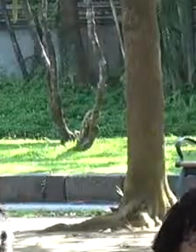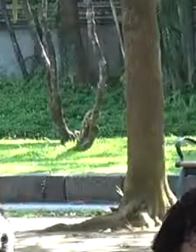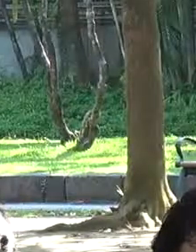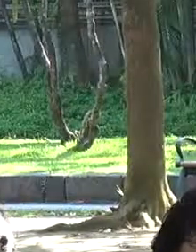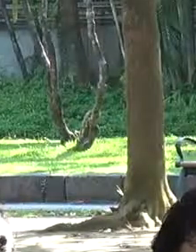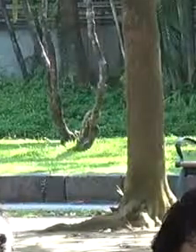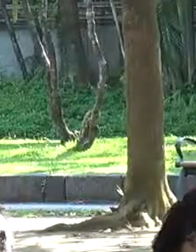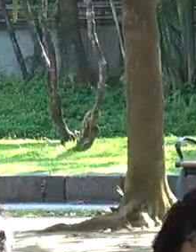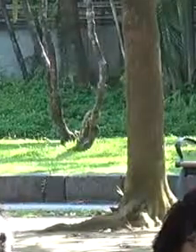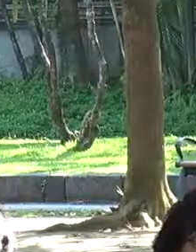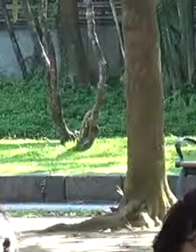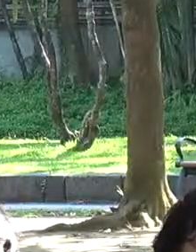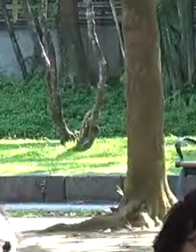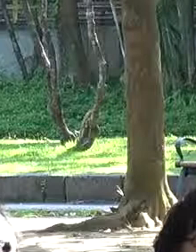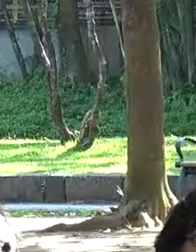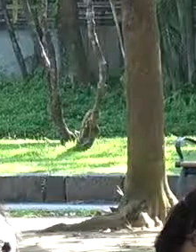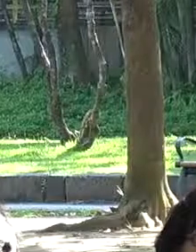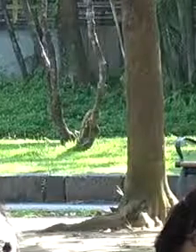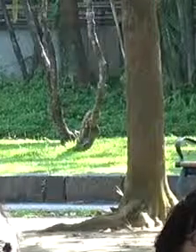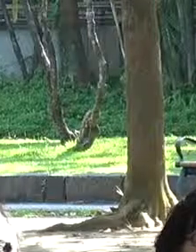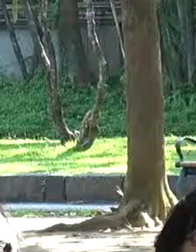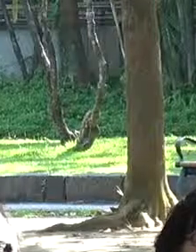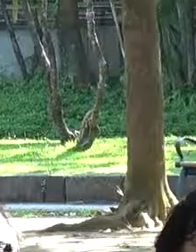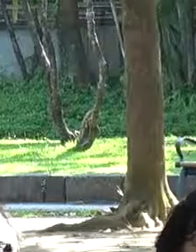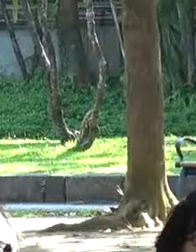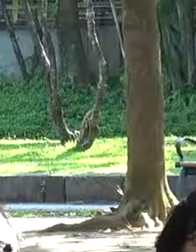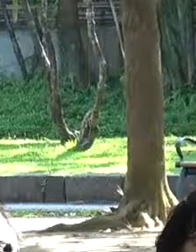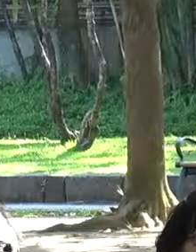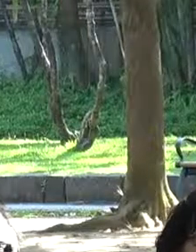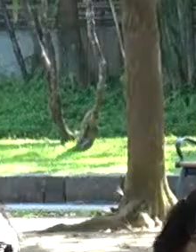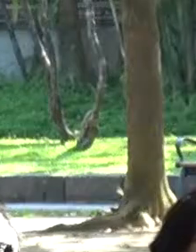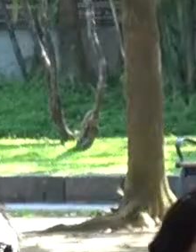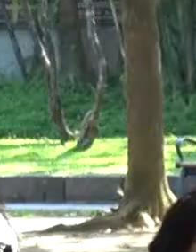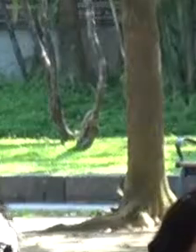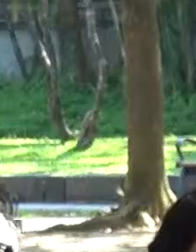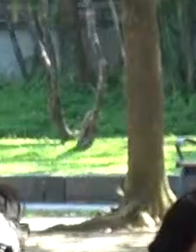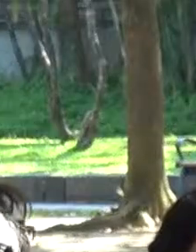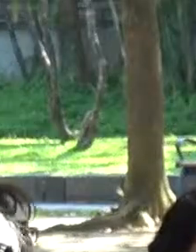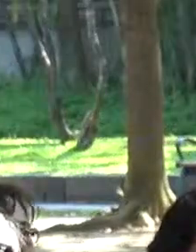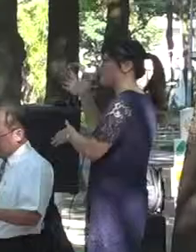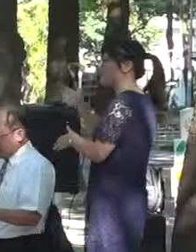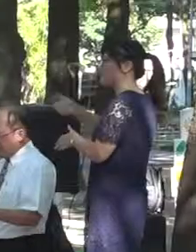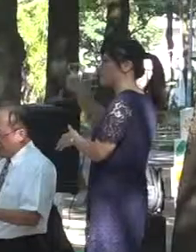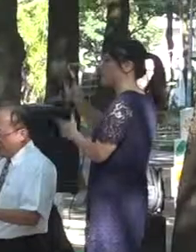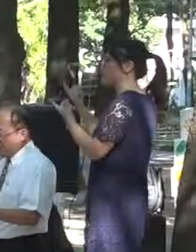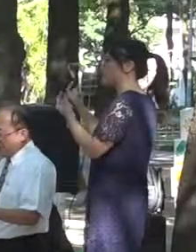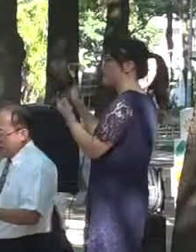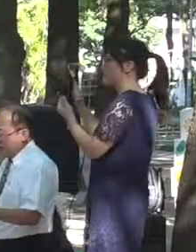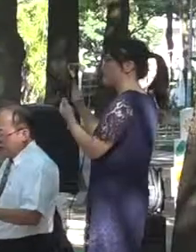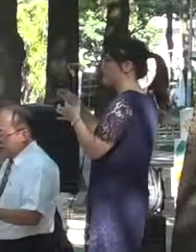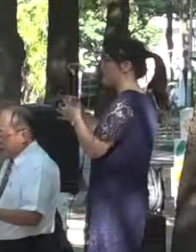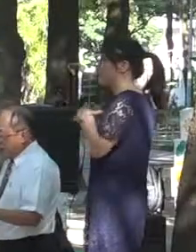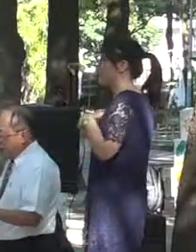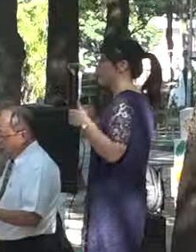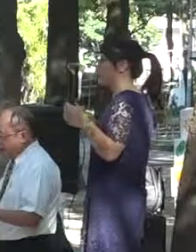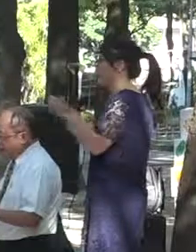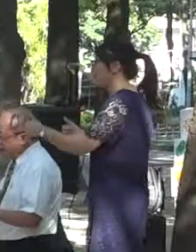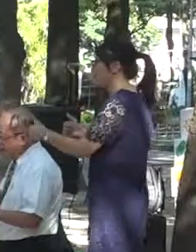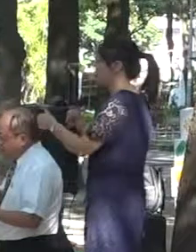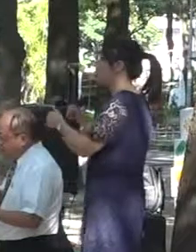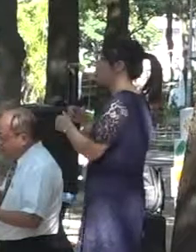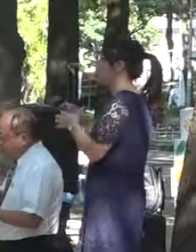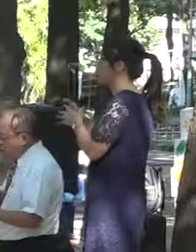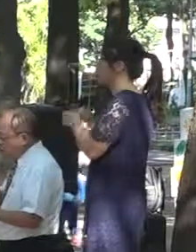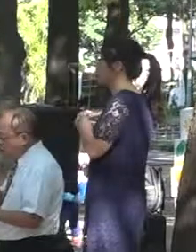也搁有咱台北中会总干事苏牧师也伫现场来感关心，真多谢。愿